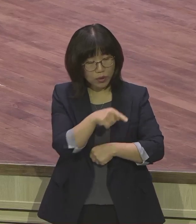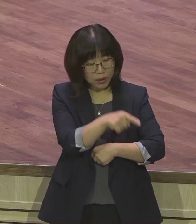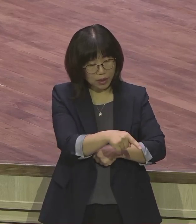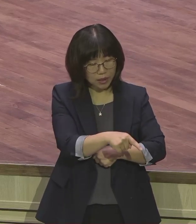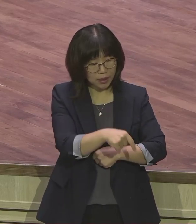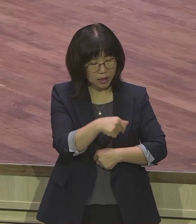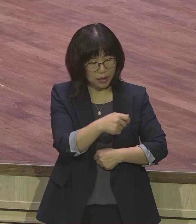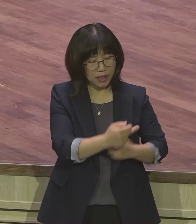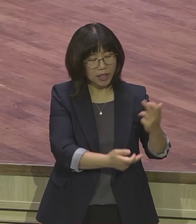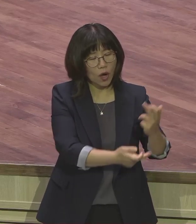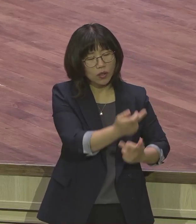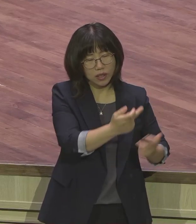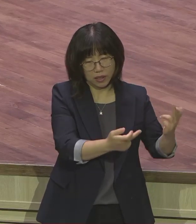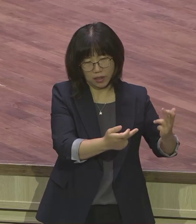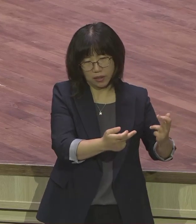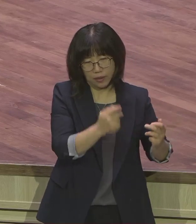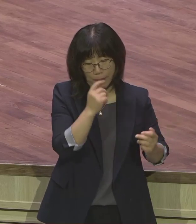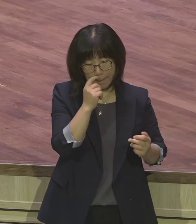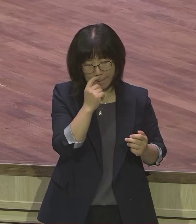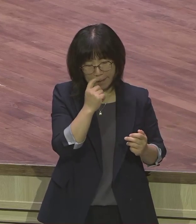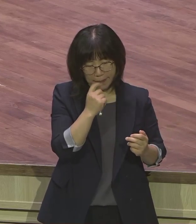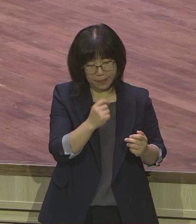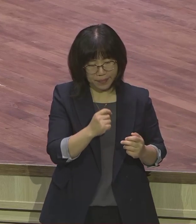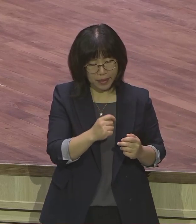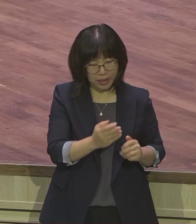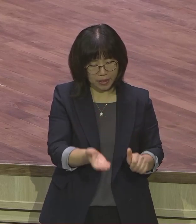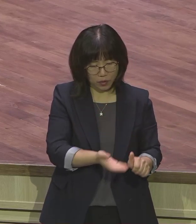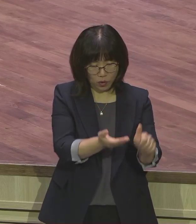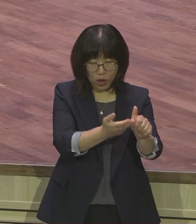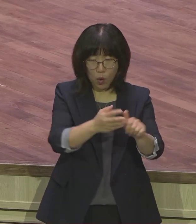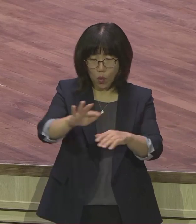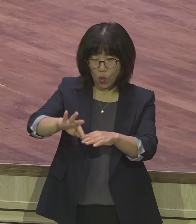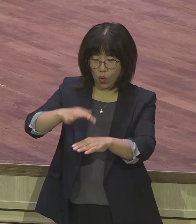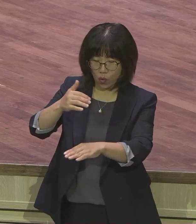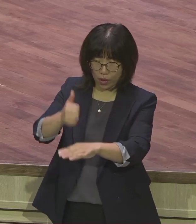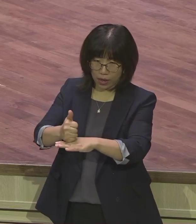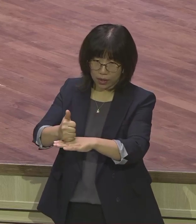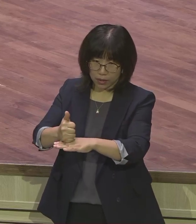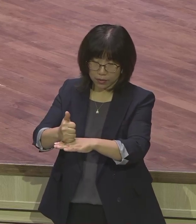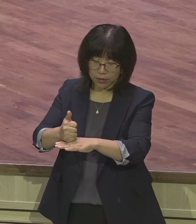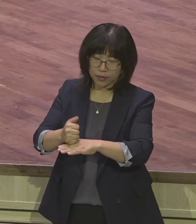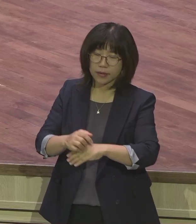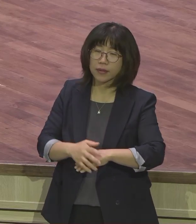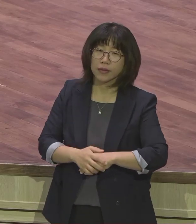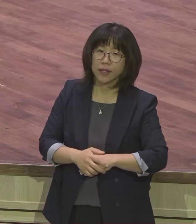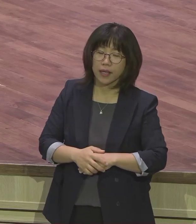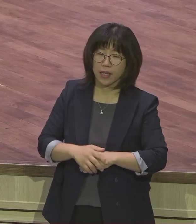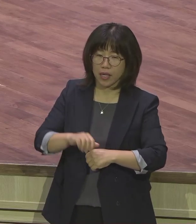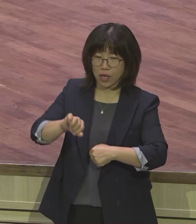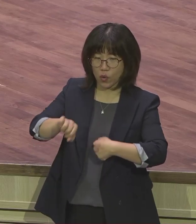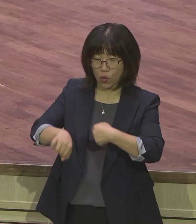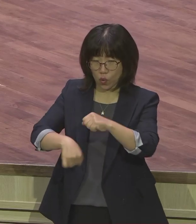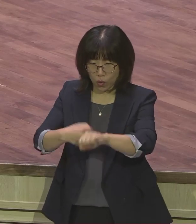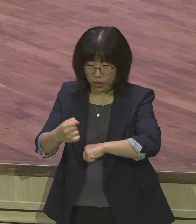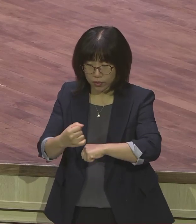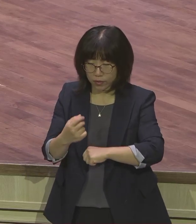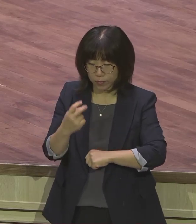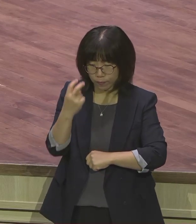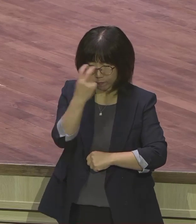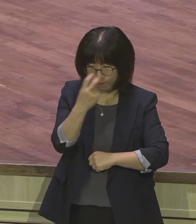특권을 주었어요 왕의 재산을 관리한다 이 말은요 다른 사람의 간섭을 받질 않애